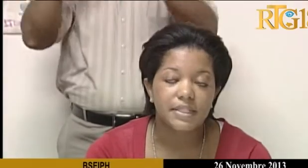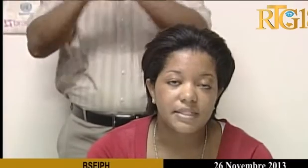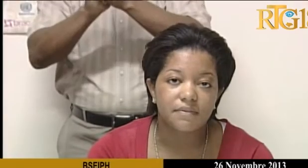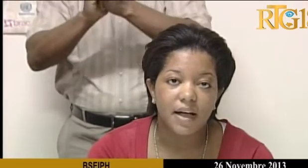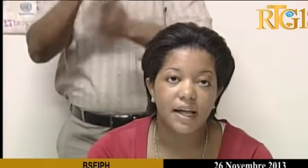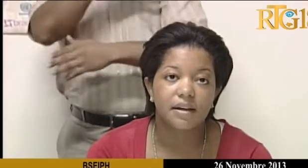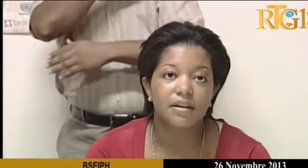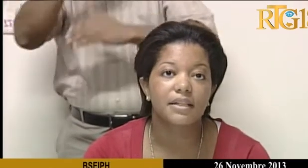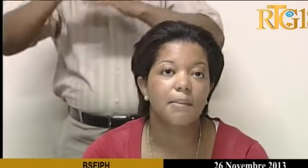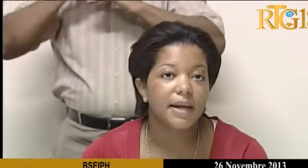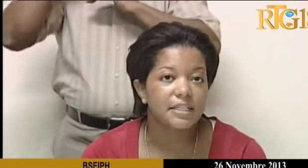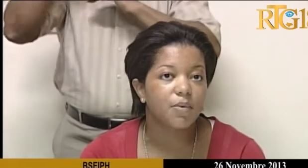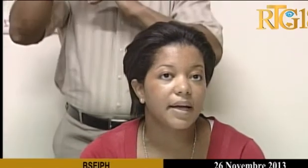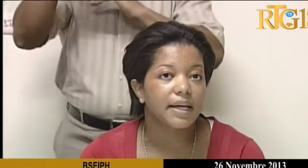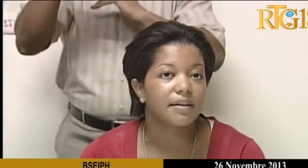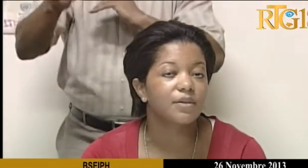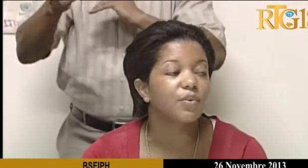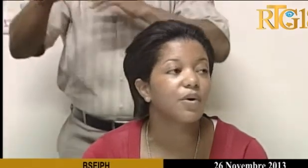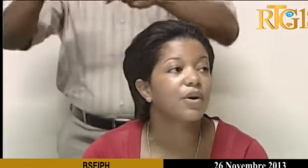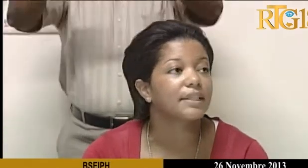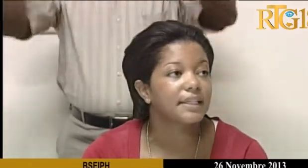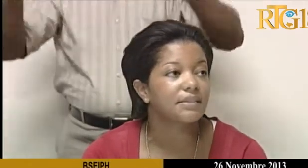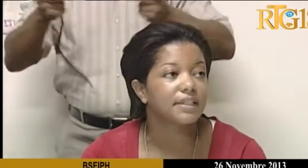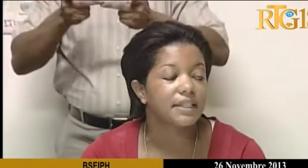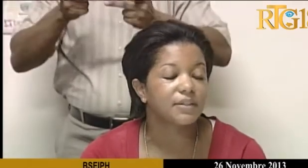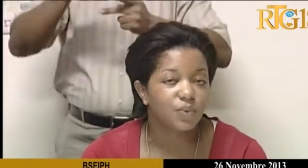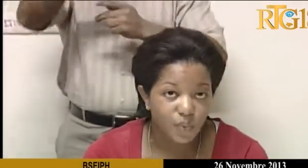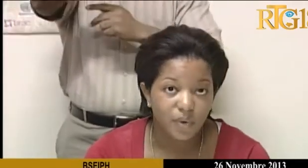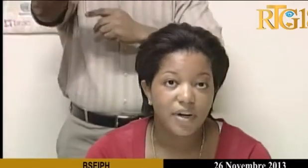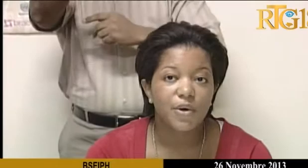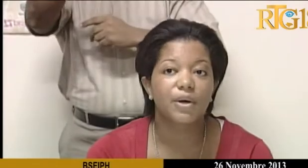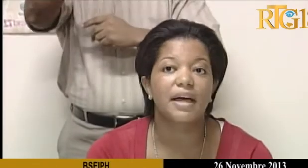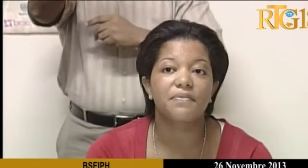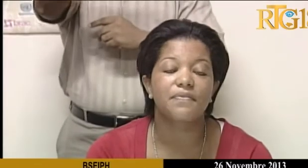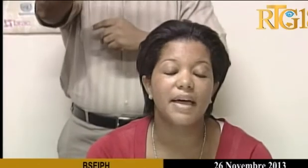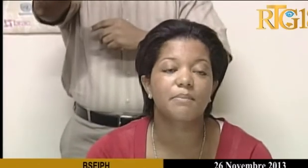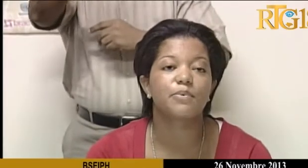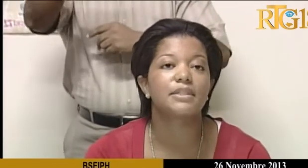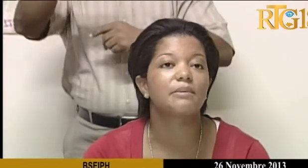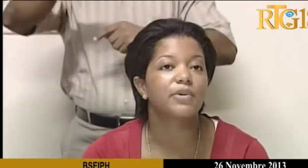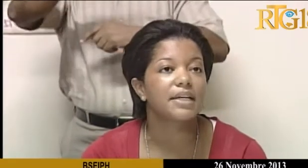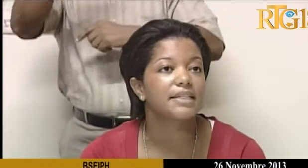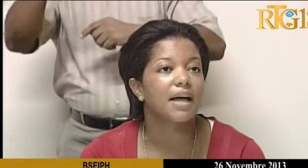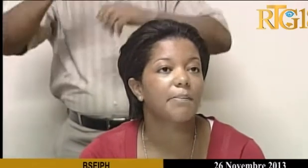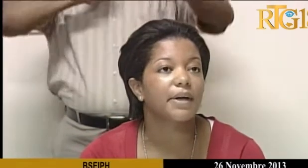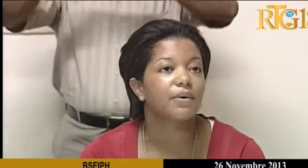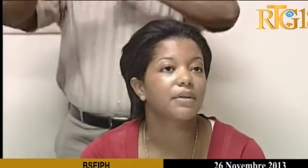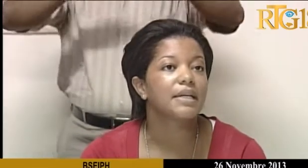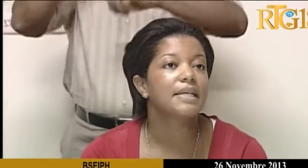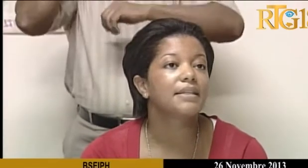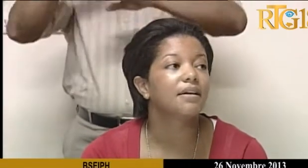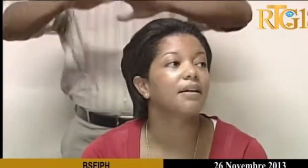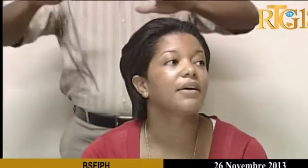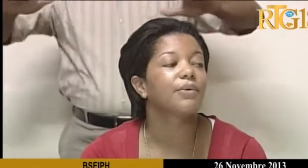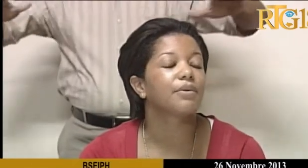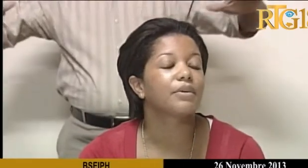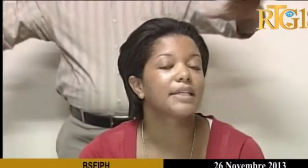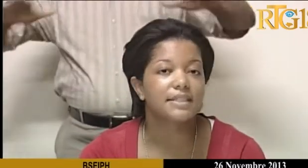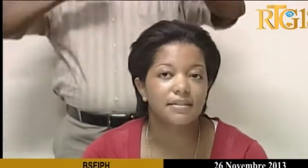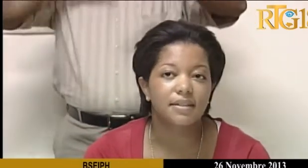de festival dans place Boyer, nous avons l'autre activité nous que n'a fait pour les moun handicapé yo